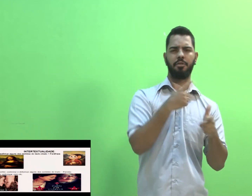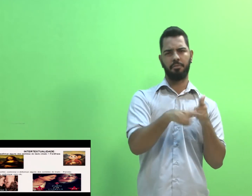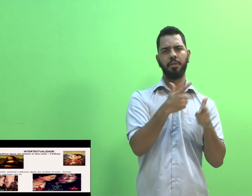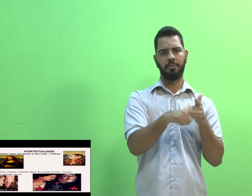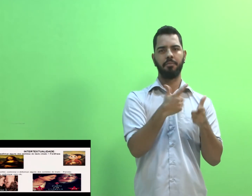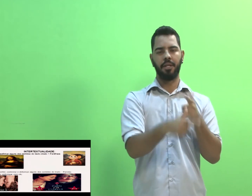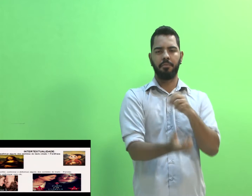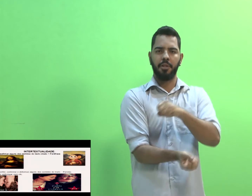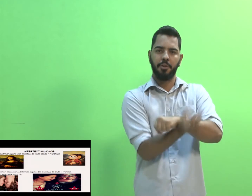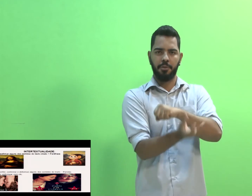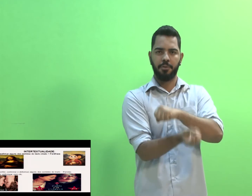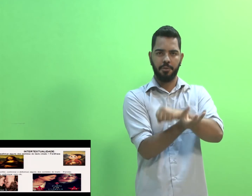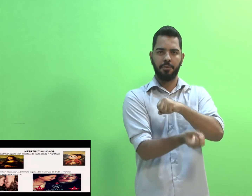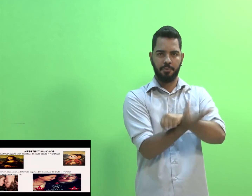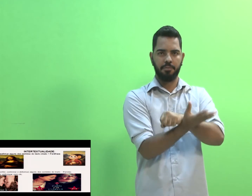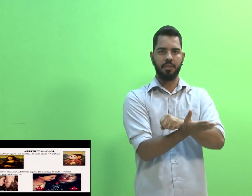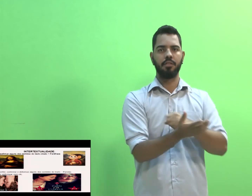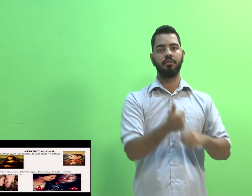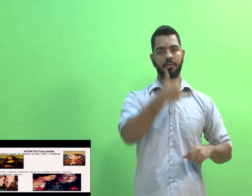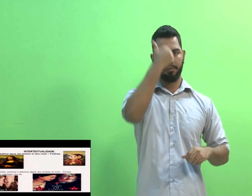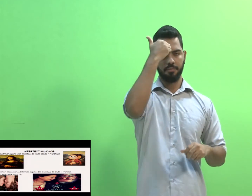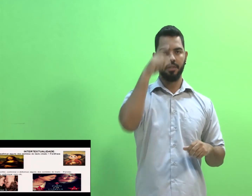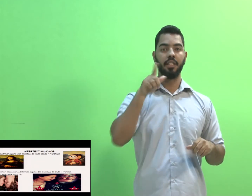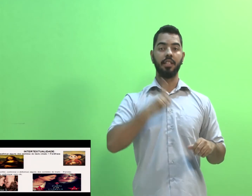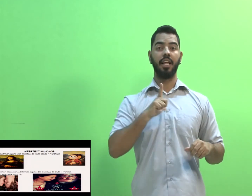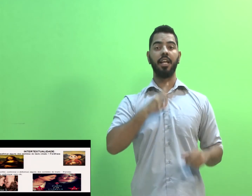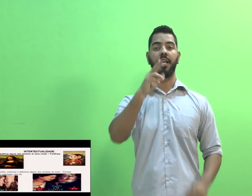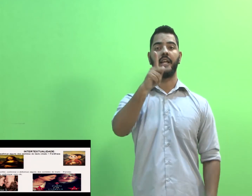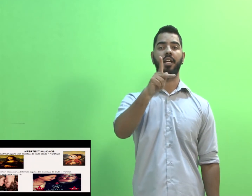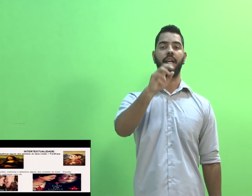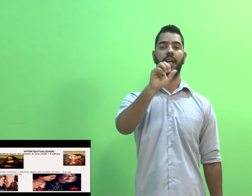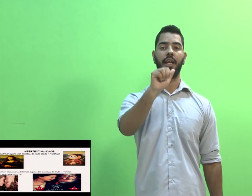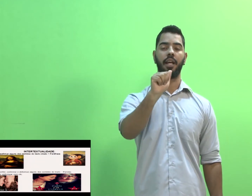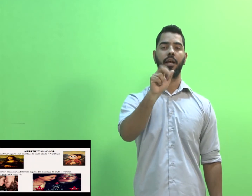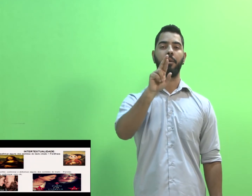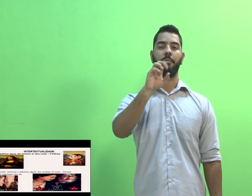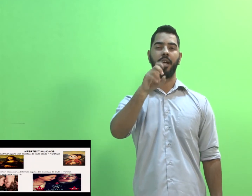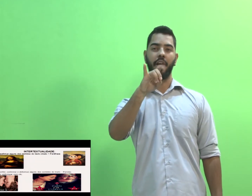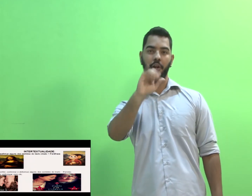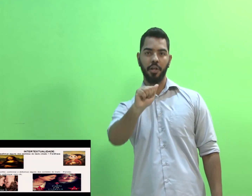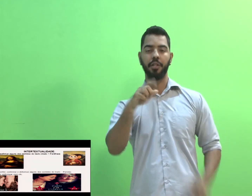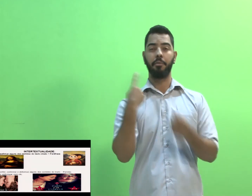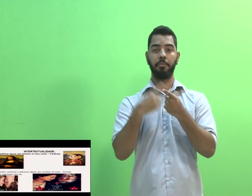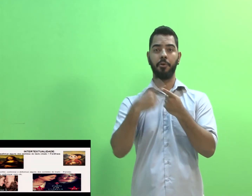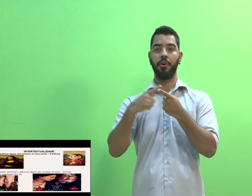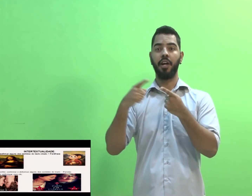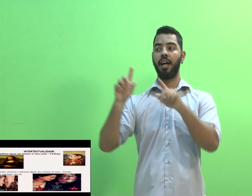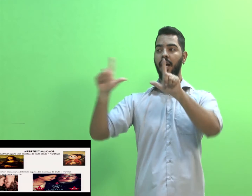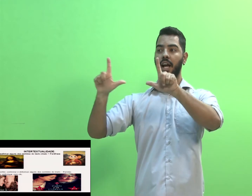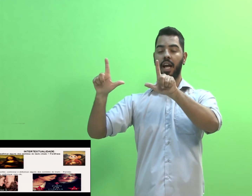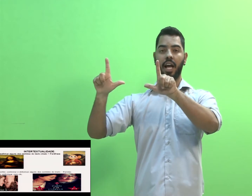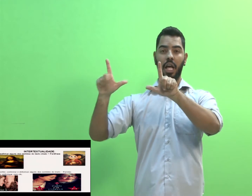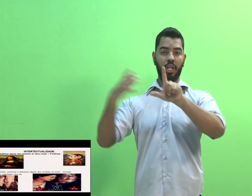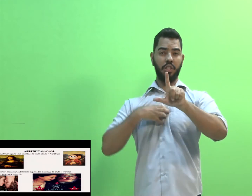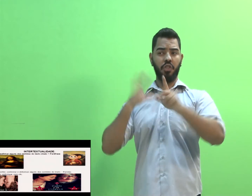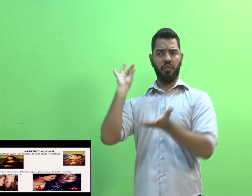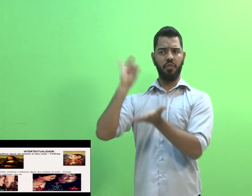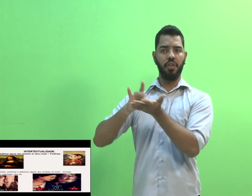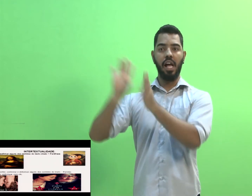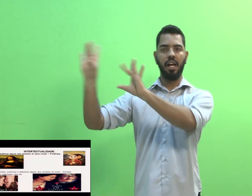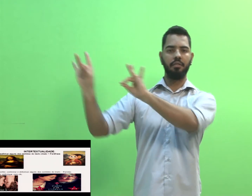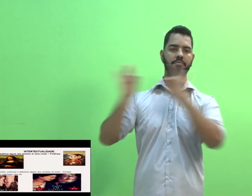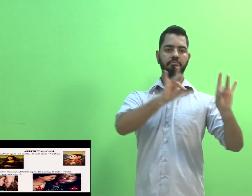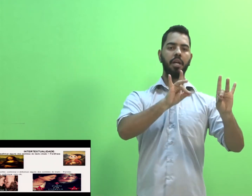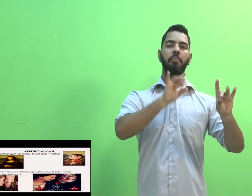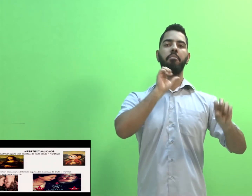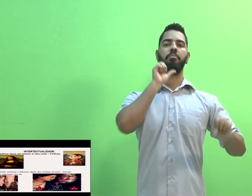se viram envolvidos nos últimos tempos. Então, nós temos aqui uma paródia, não é? Nós temos uma total transformação do sentido do